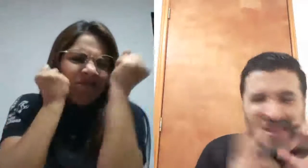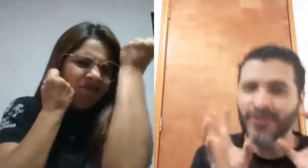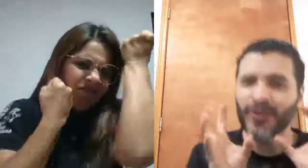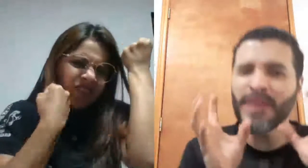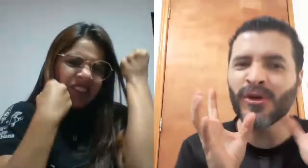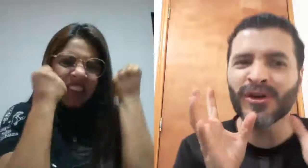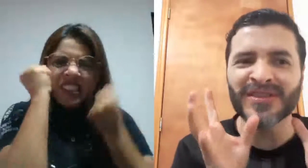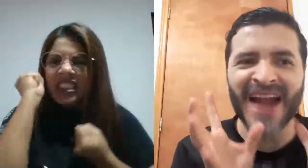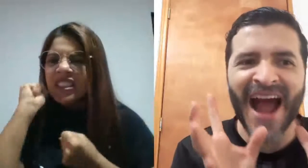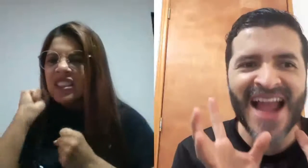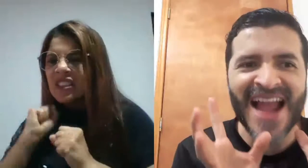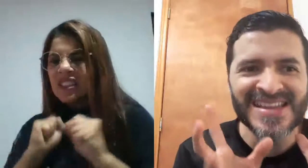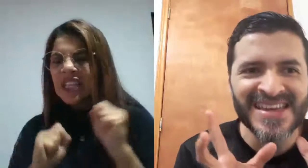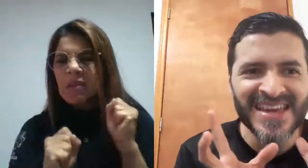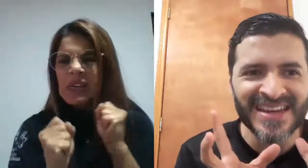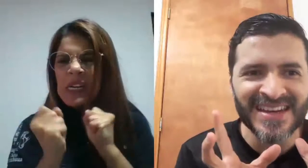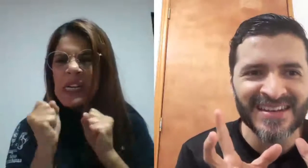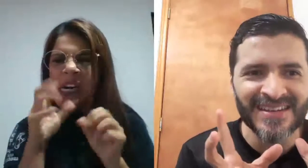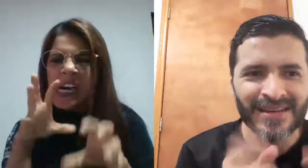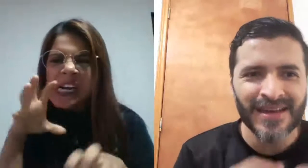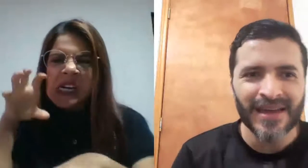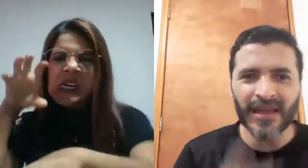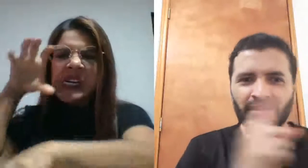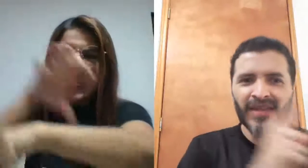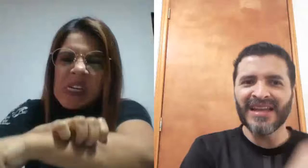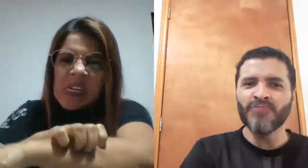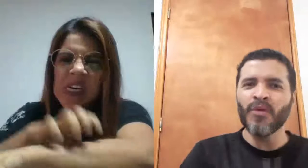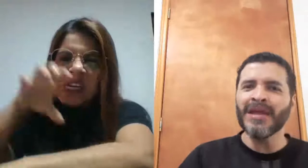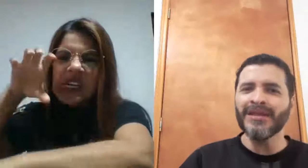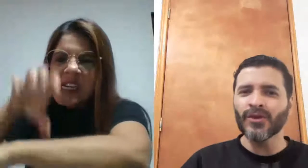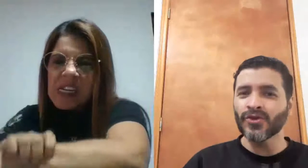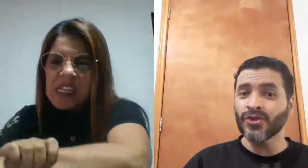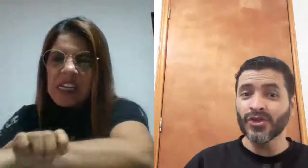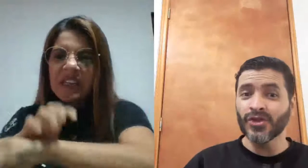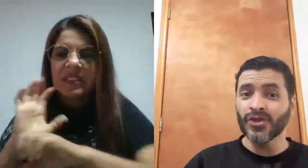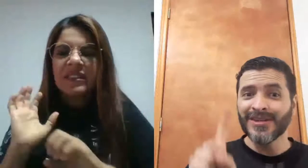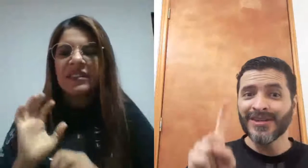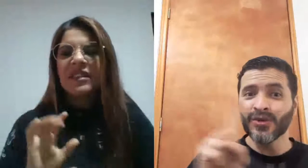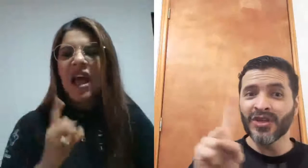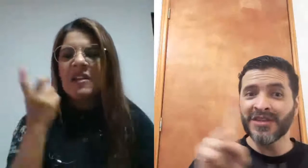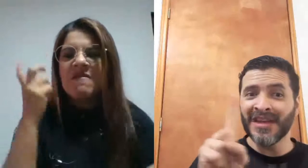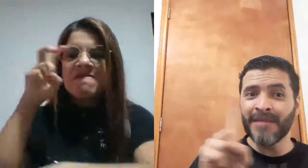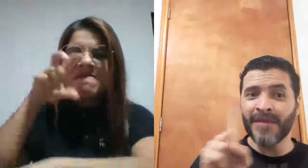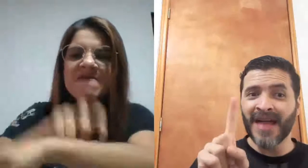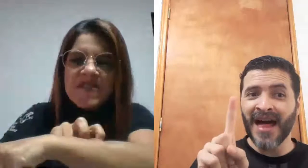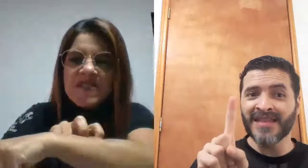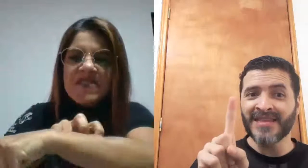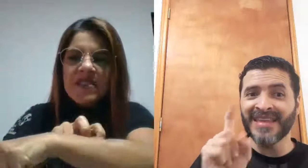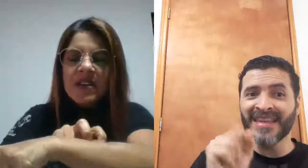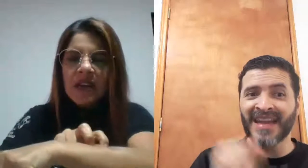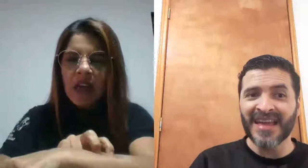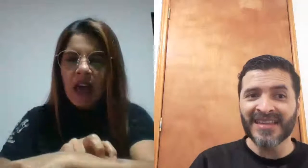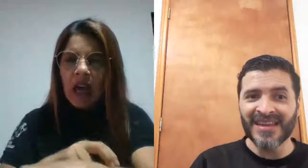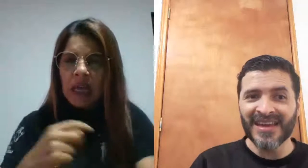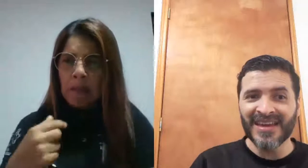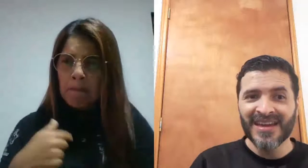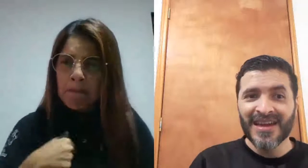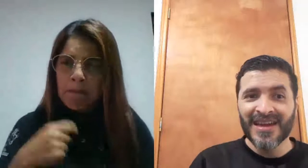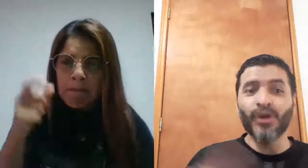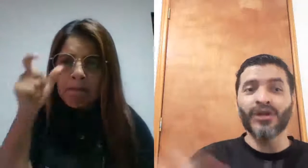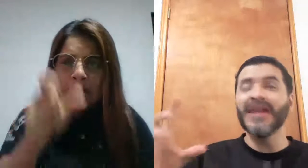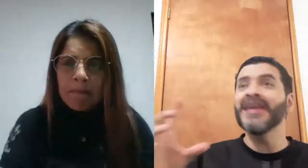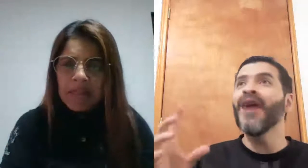retorcemos tratando de morder a alguien. En tales momentos no se tiene piedad de